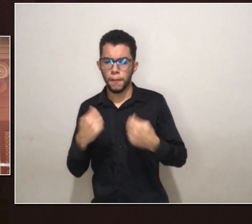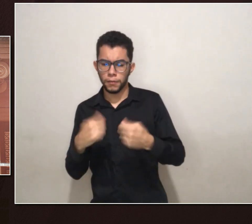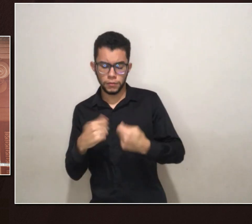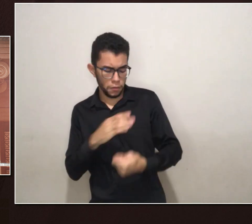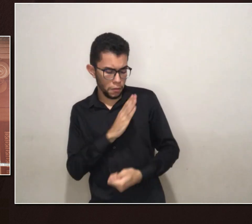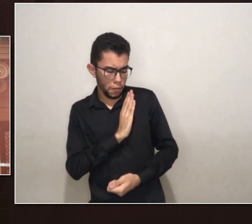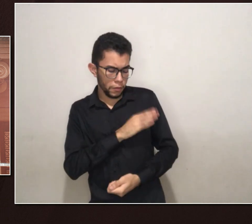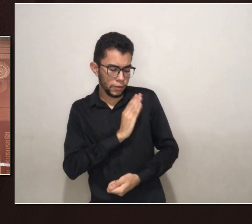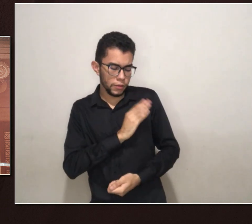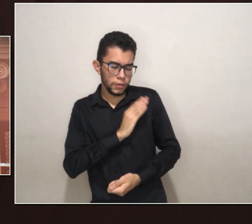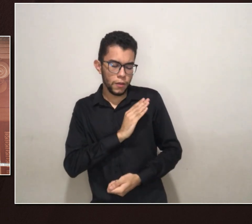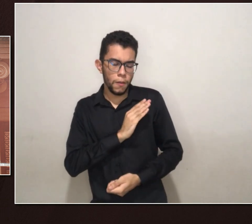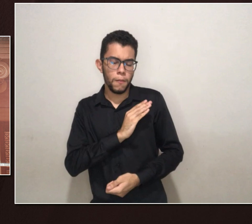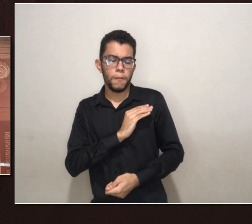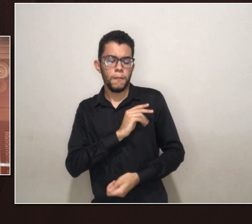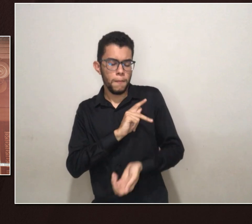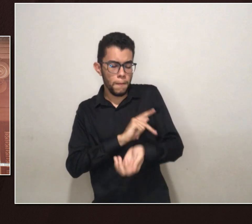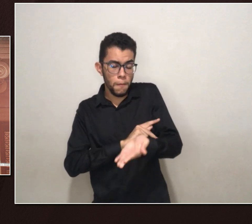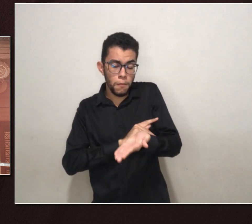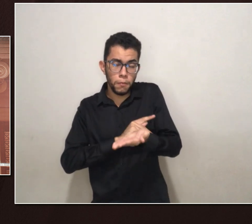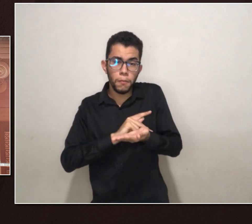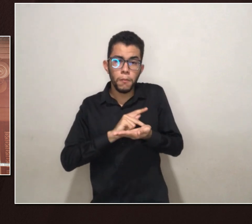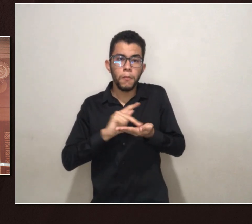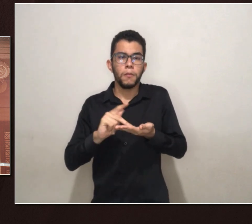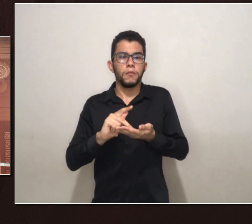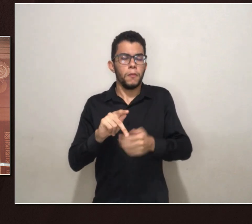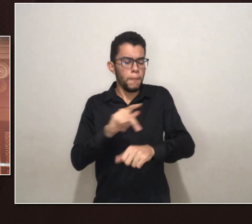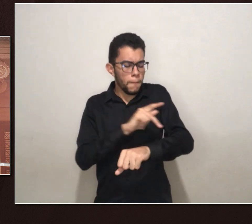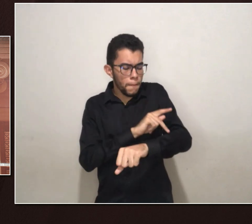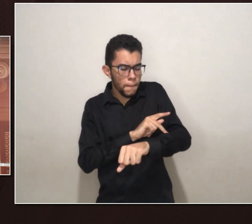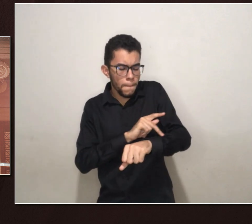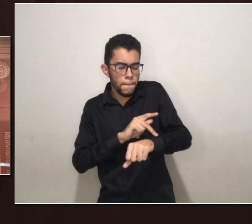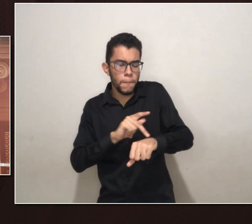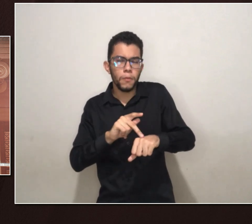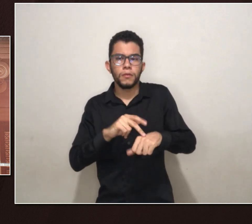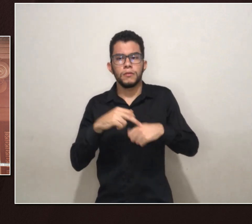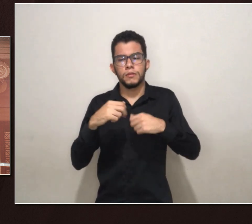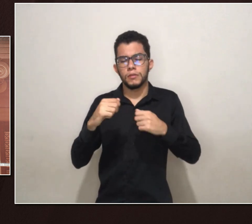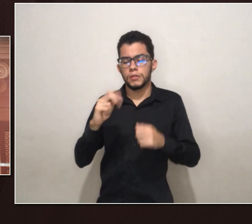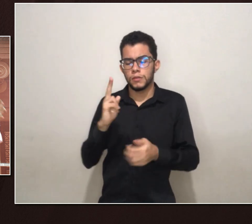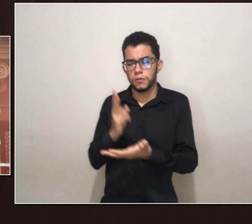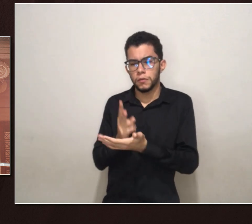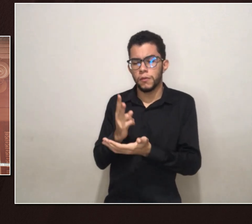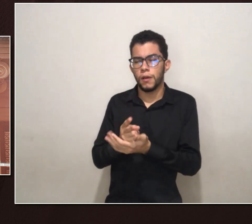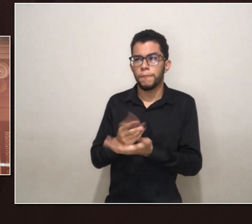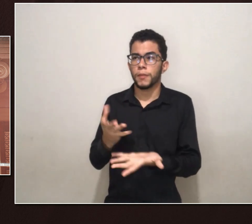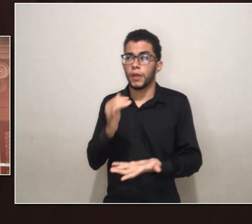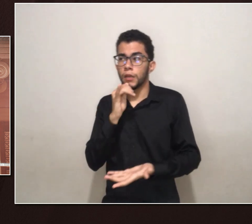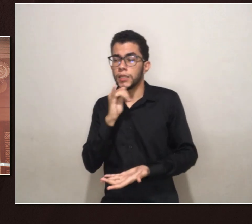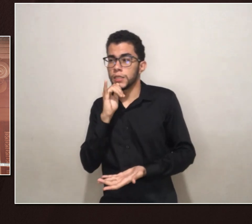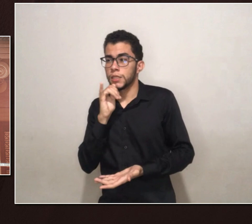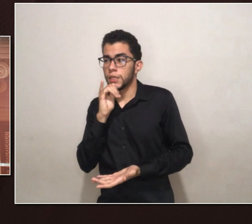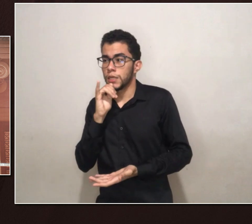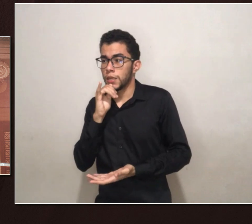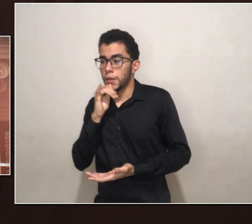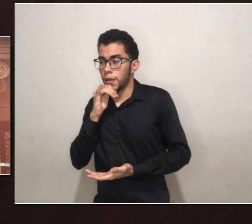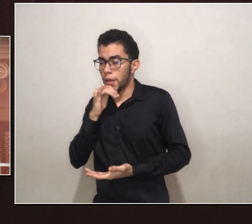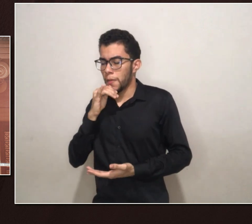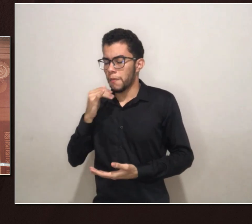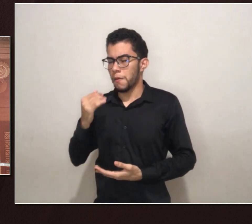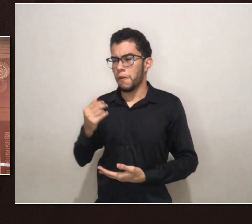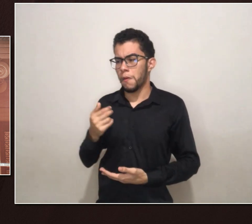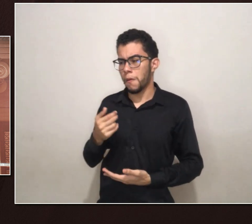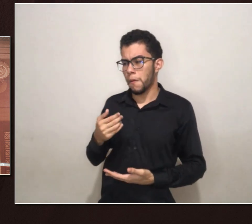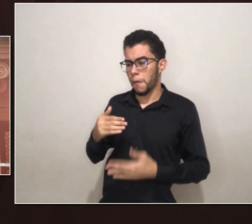qualquer impureza, impureza pelo cargo, impureza pela posição, impureza pela fama, pela glória. Irmãos, que o Senhor